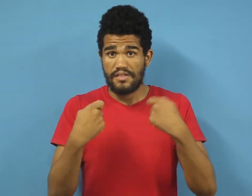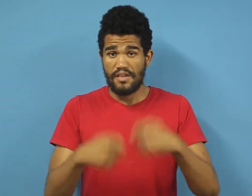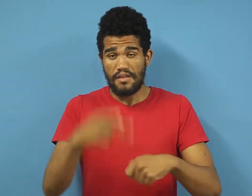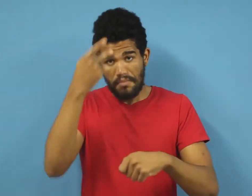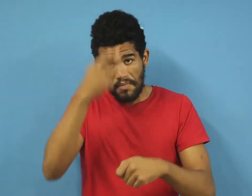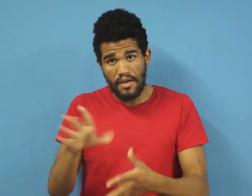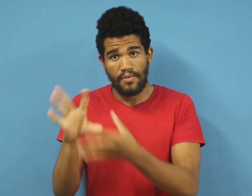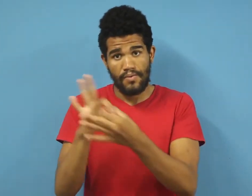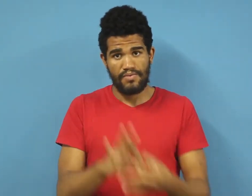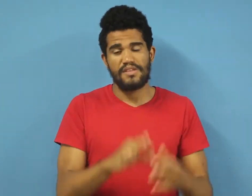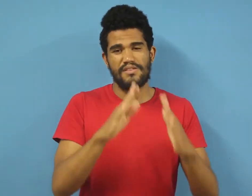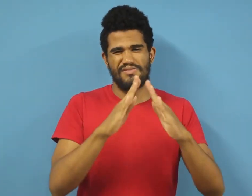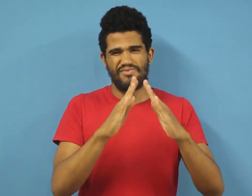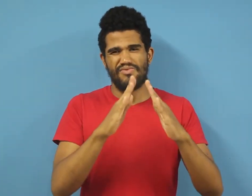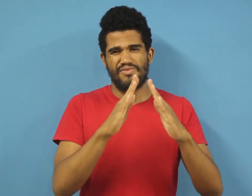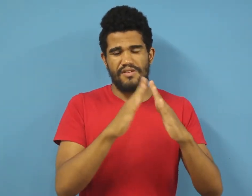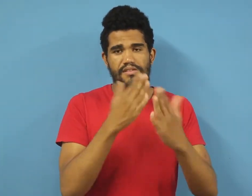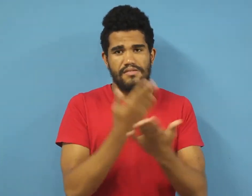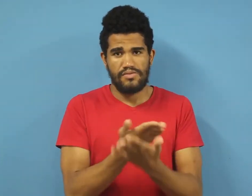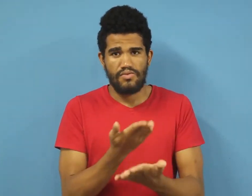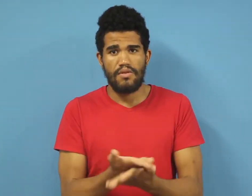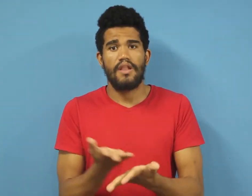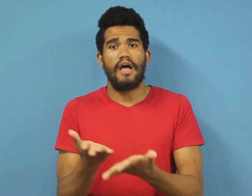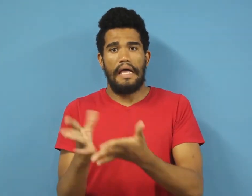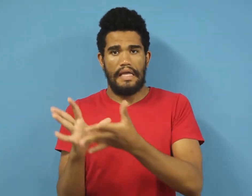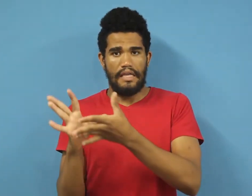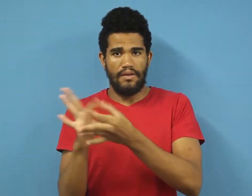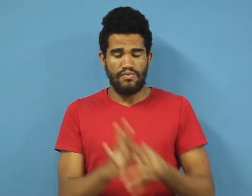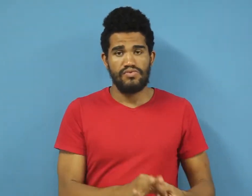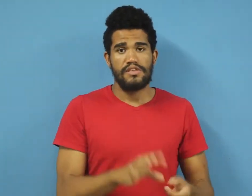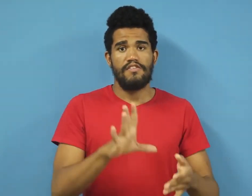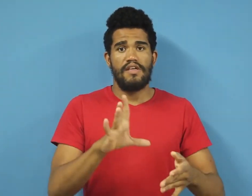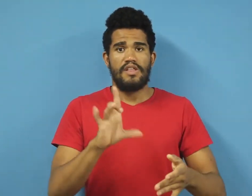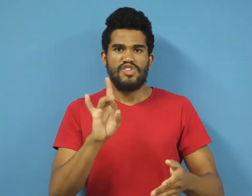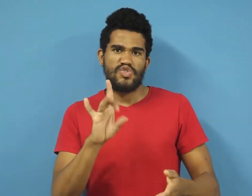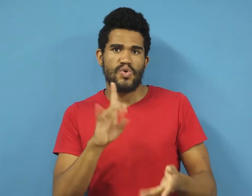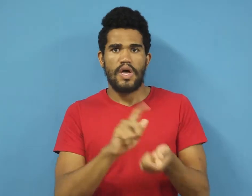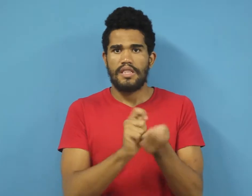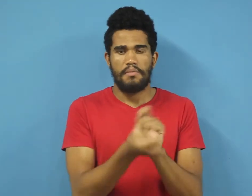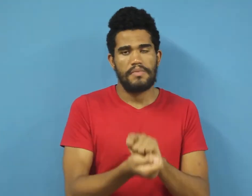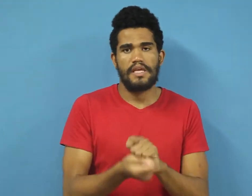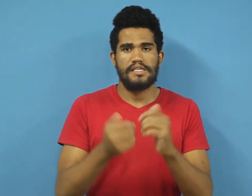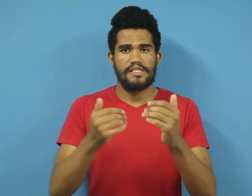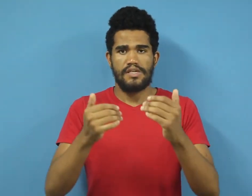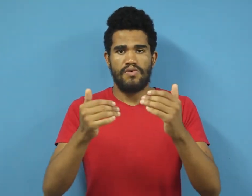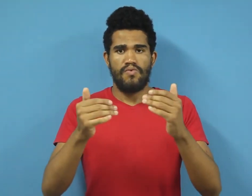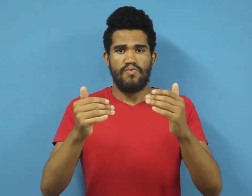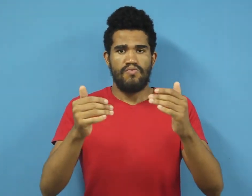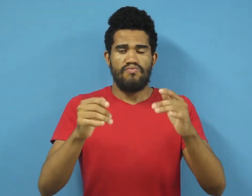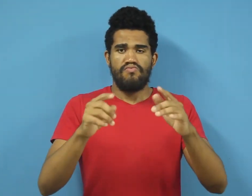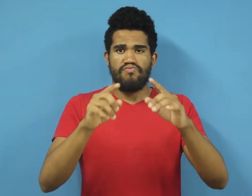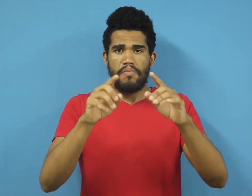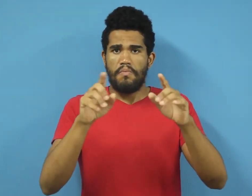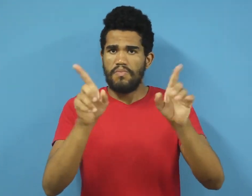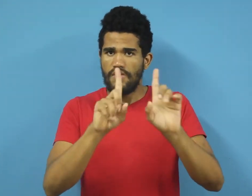escolar, que se quer inclusivo, ultrapassam a mera adaptação física dos ambientes comuns. Elas perpassam